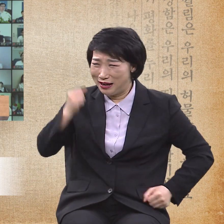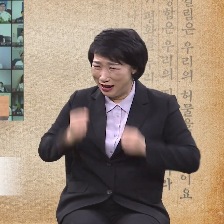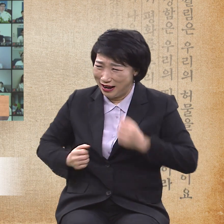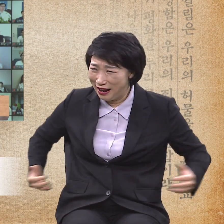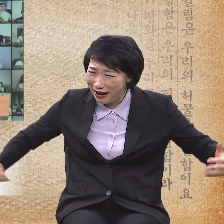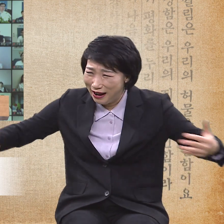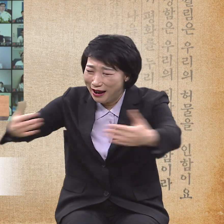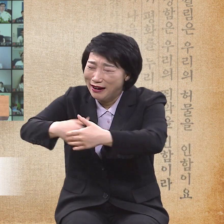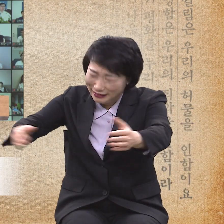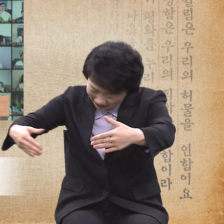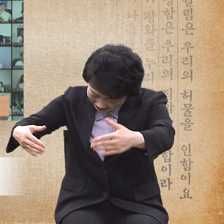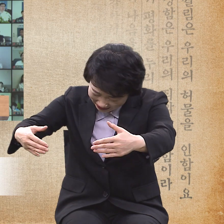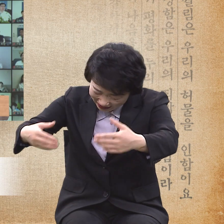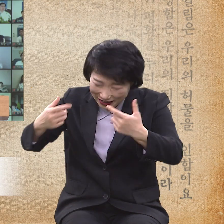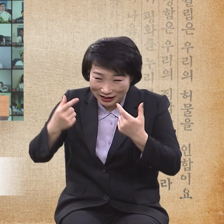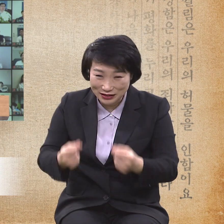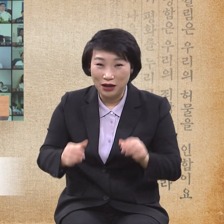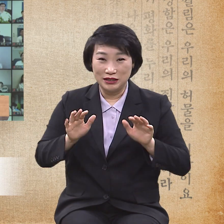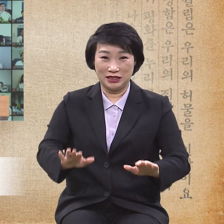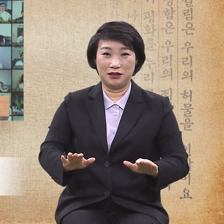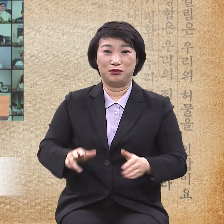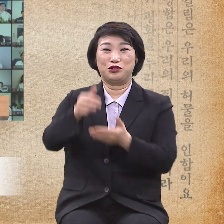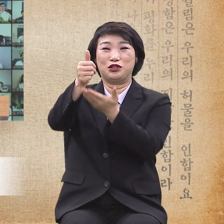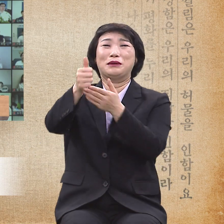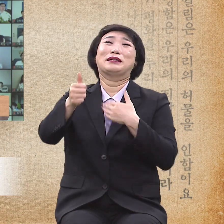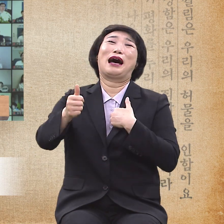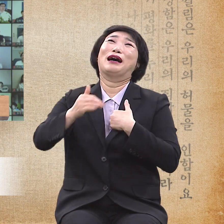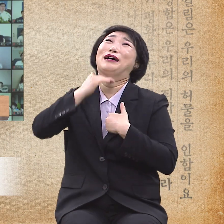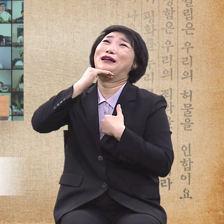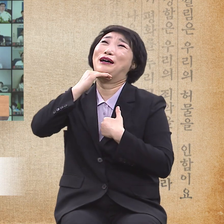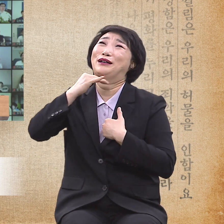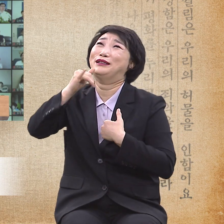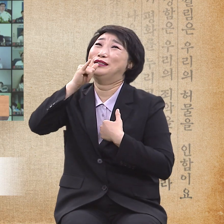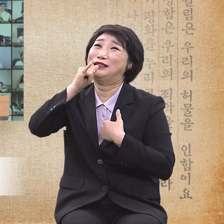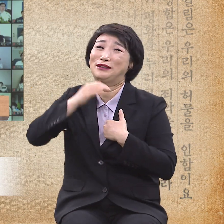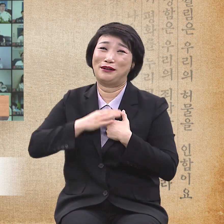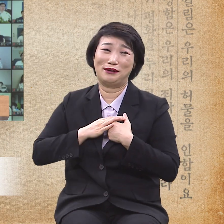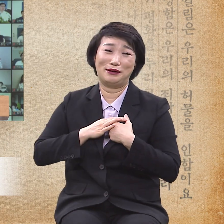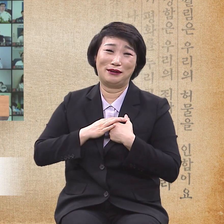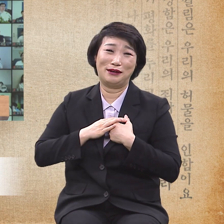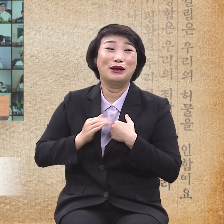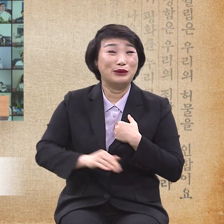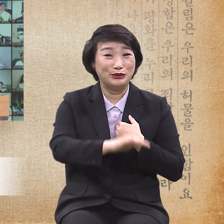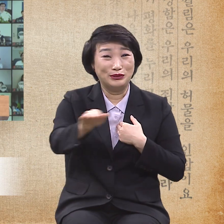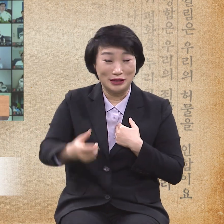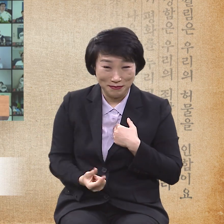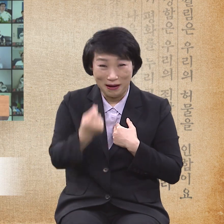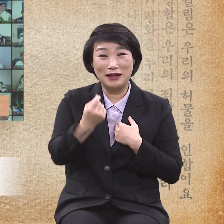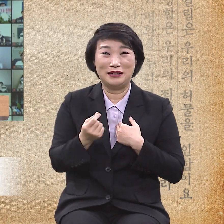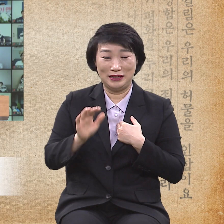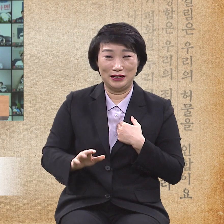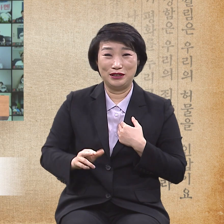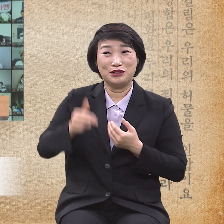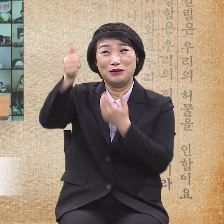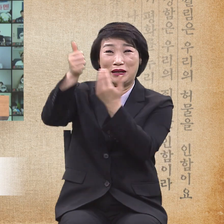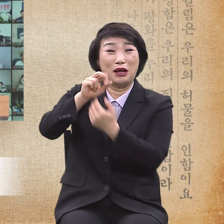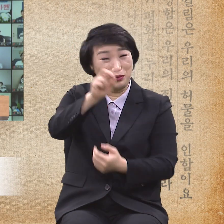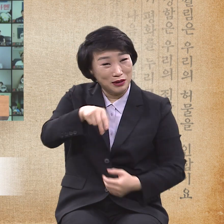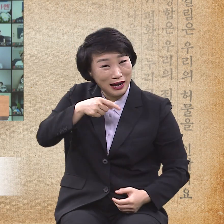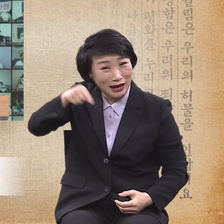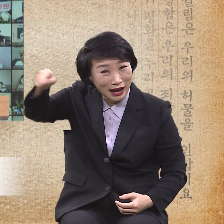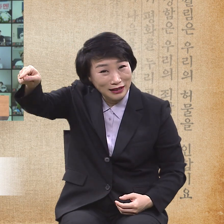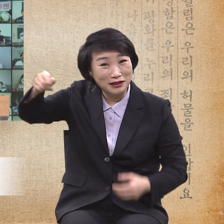것처럼 주님 지금도 나를 기다리고 계시다. 우리는 빨리